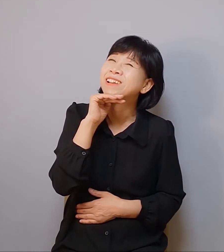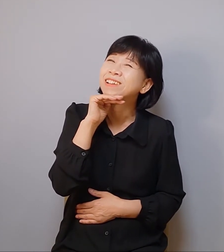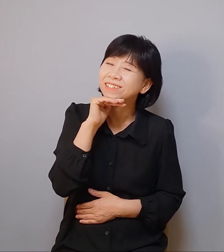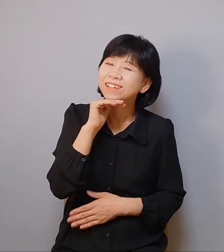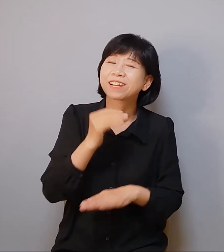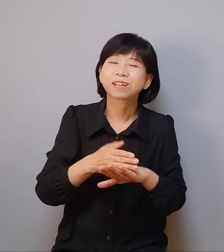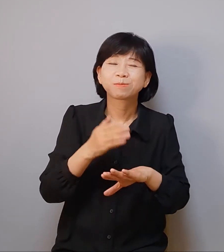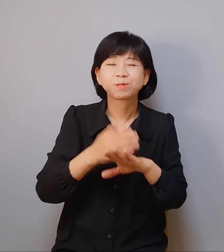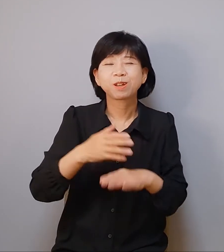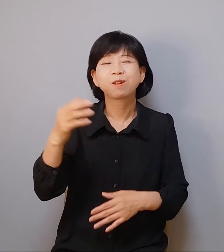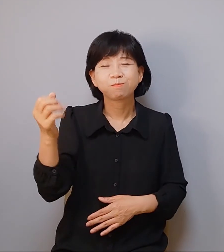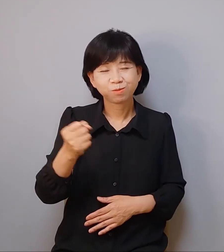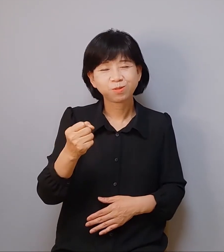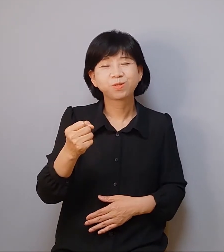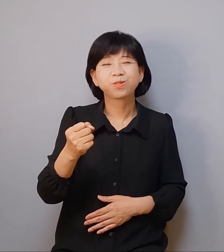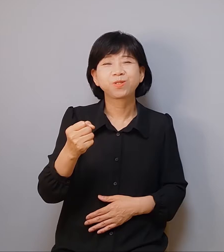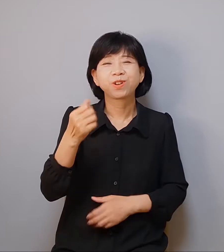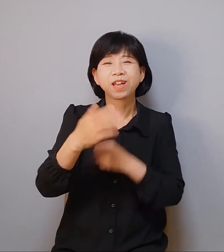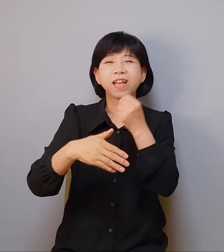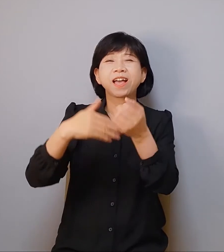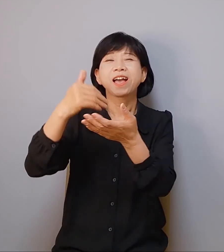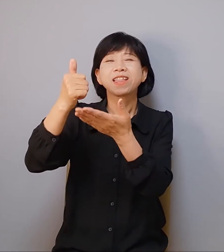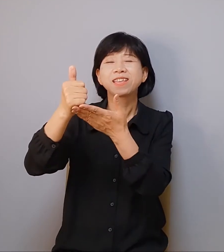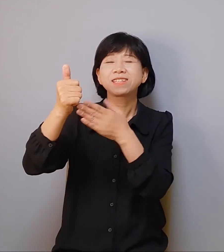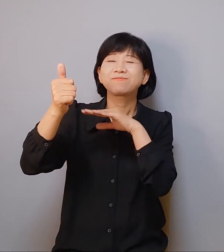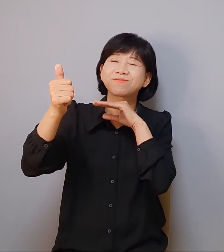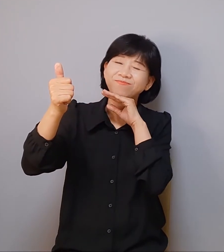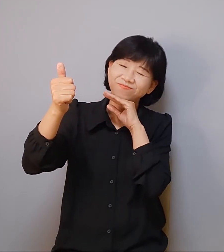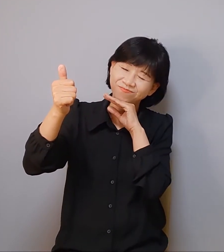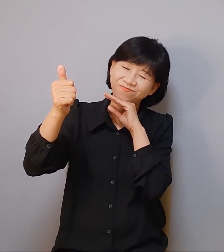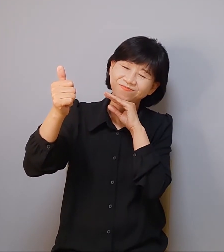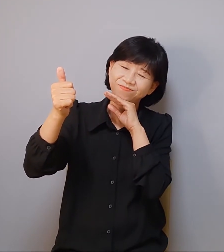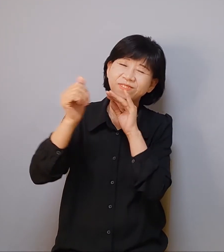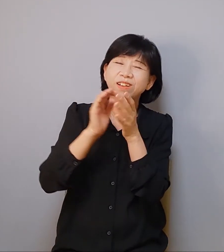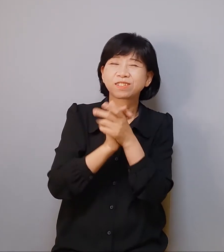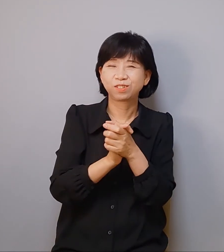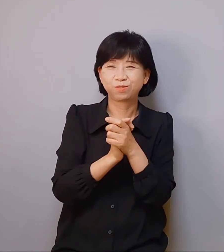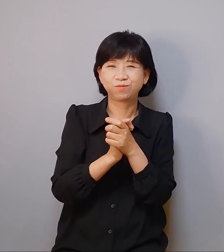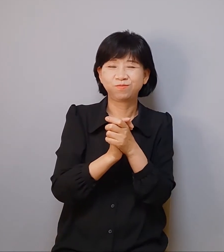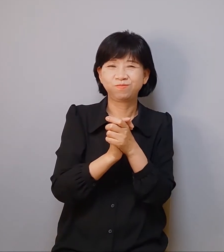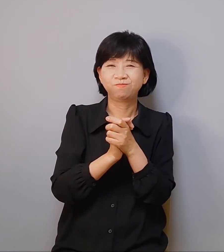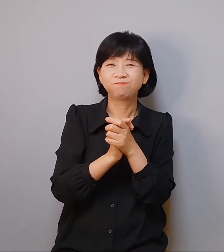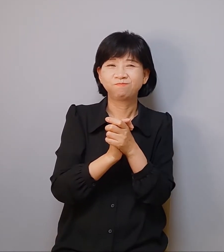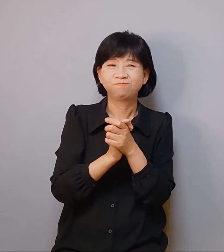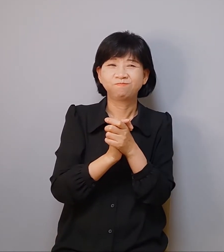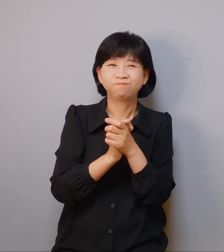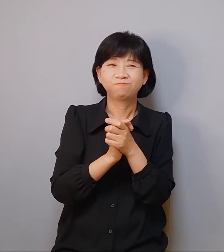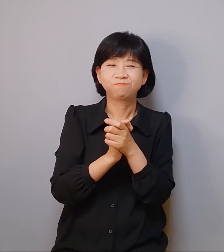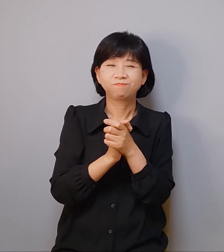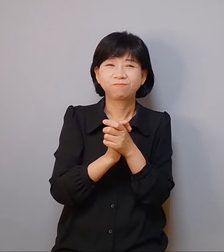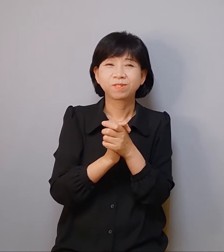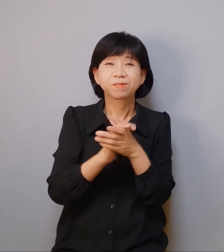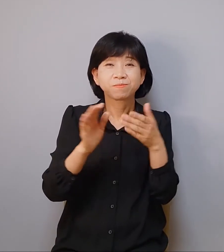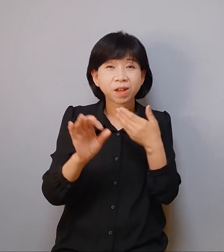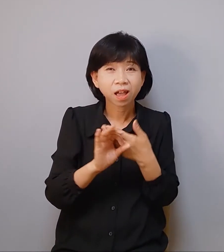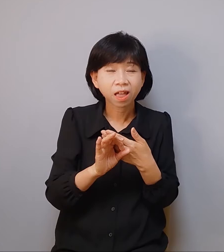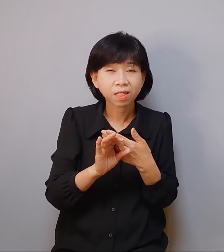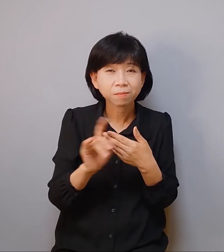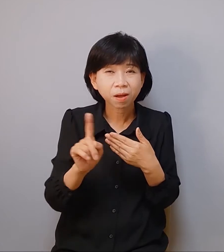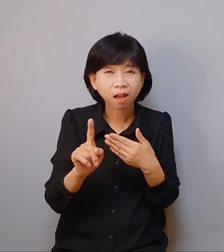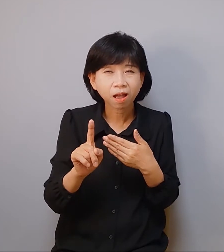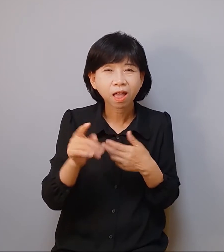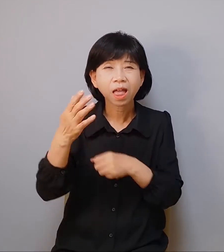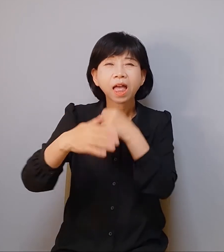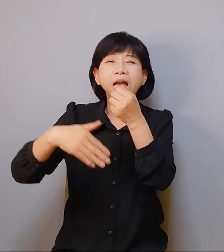감사함으로 하나님께 하박국은 기도하고 있는 거예요. 그때 우리 마음에 하나님의 뭐가 찾아와요? 평강이 찾아오는